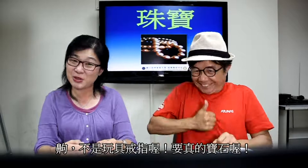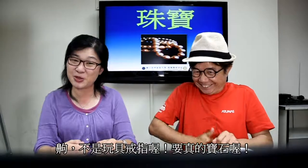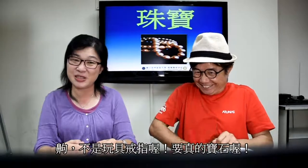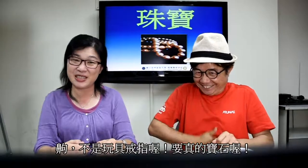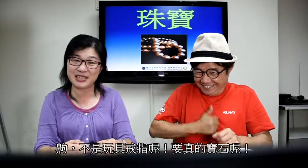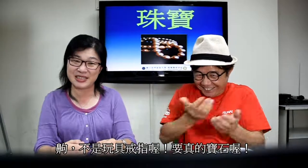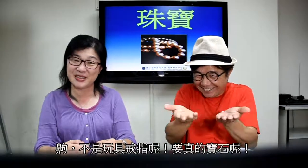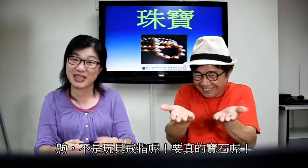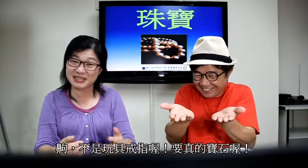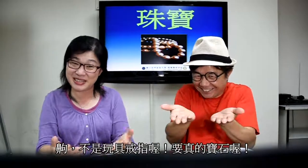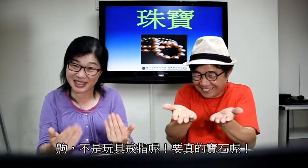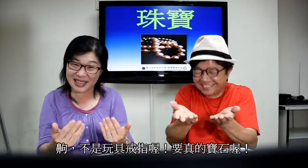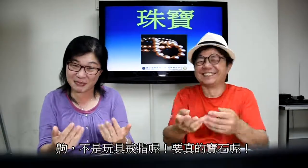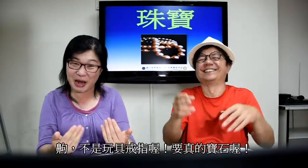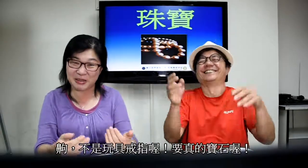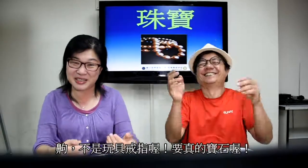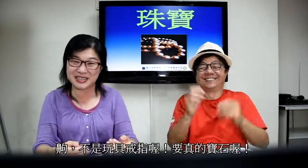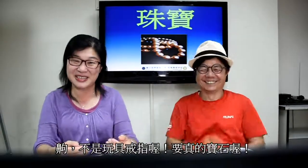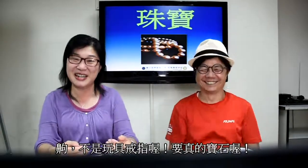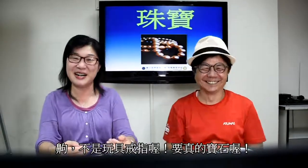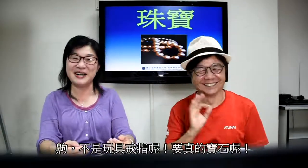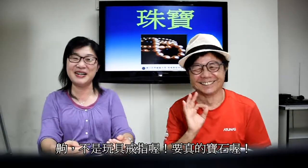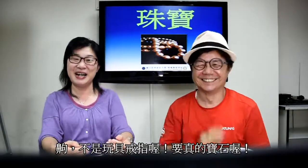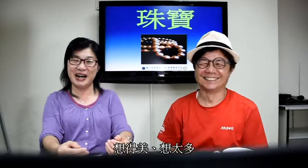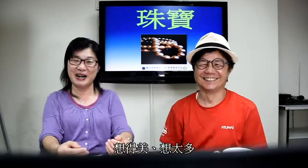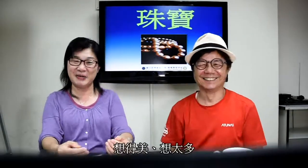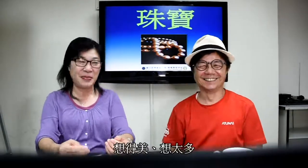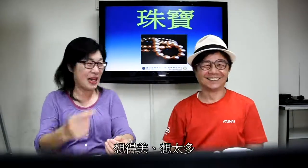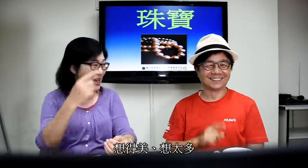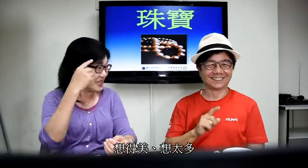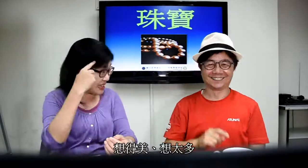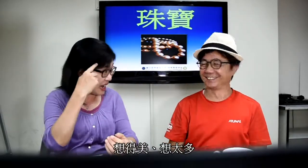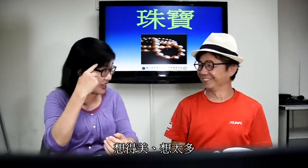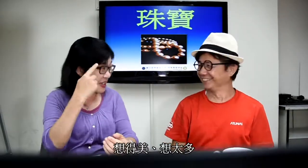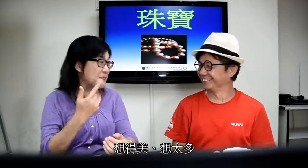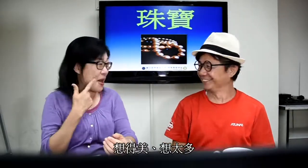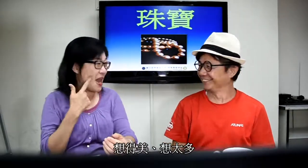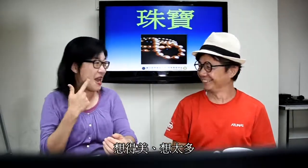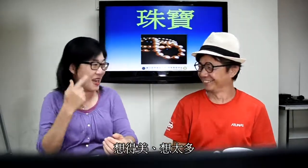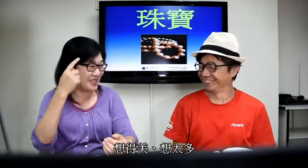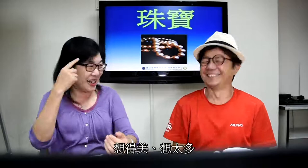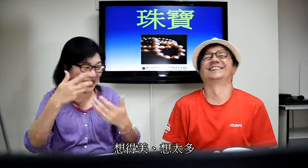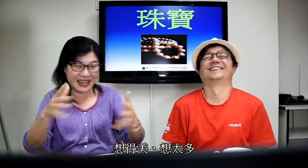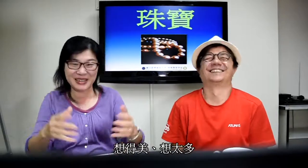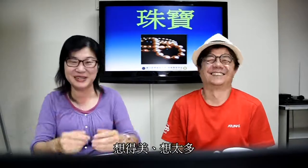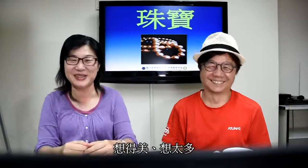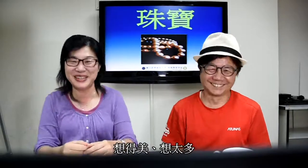戒指哦，要真的宝石哦。好，哦，想得美，想太多。